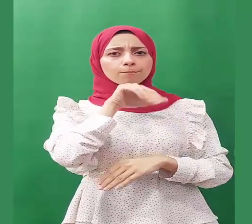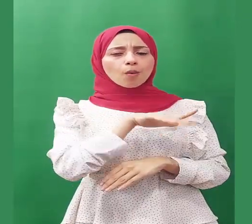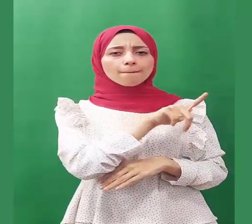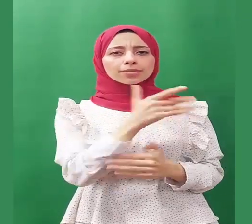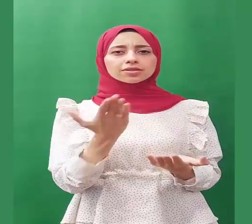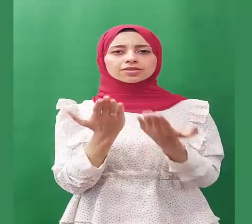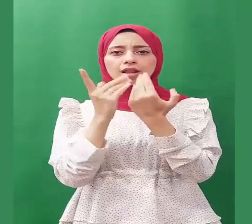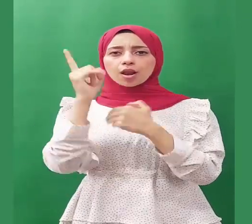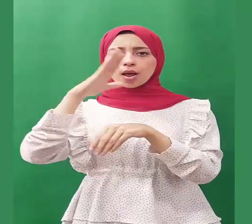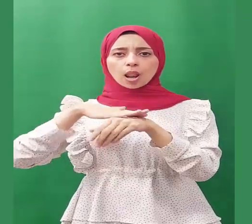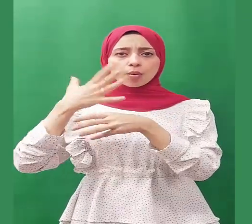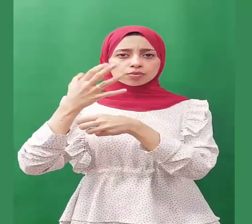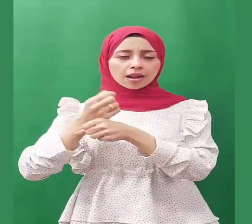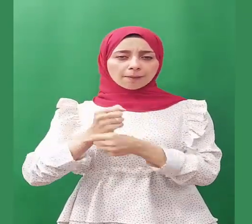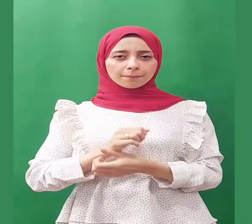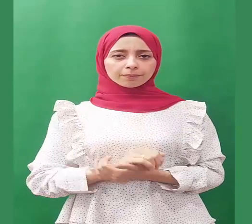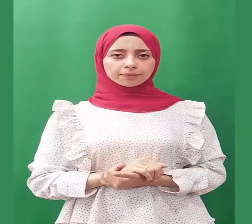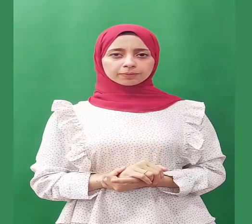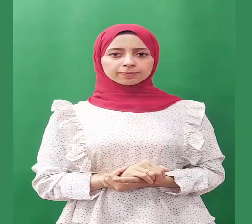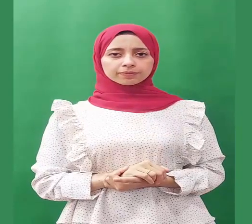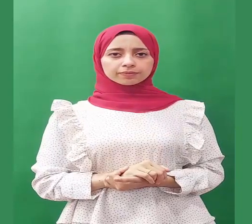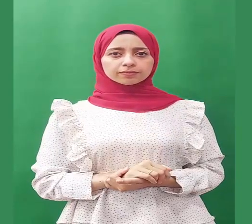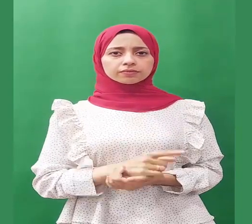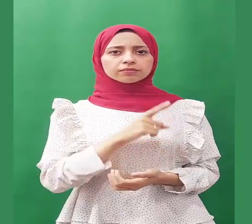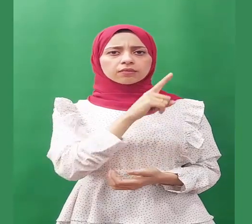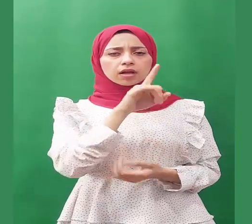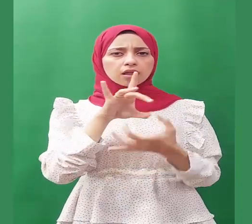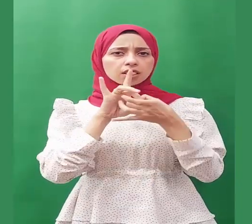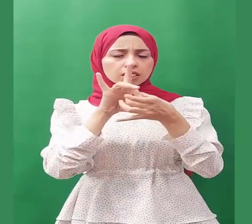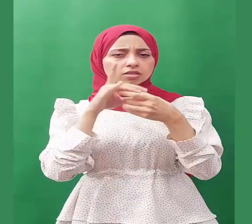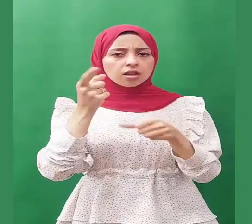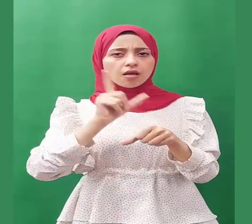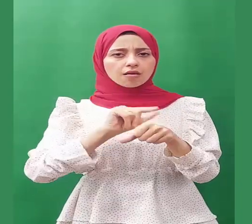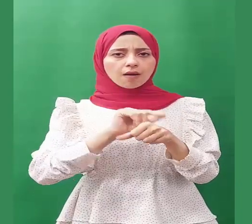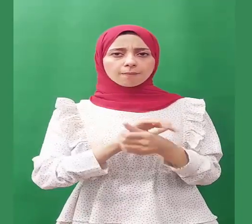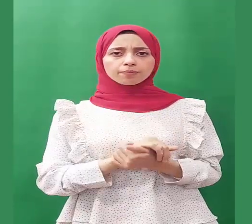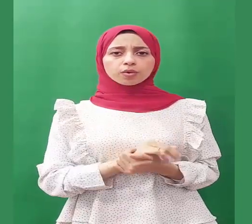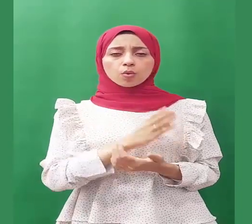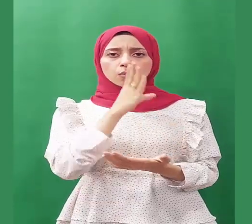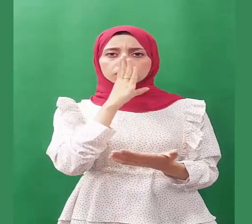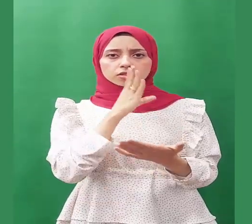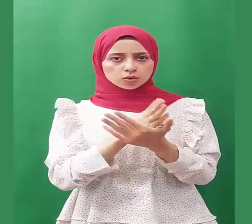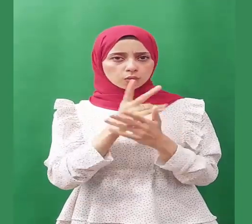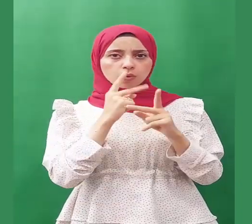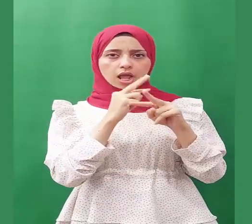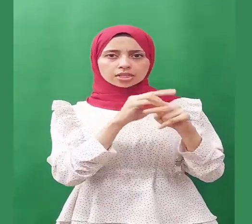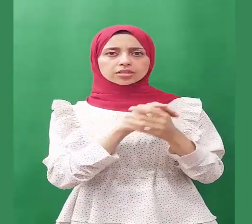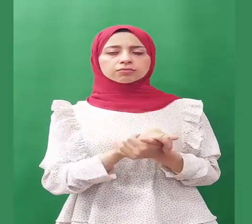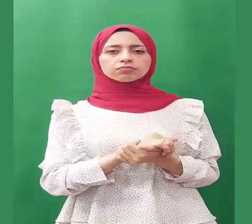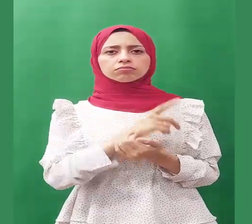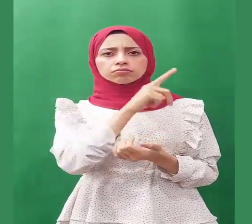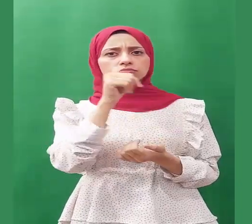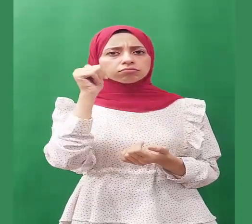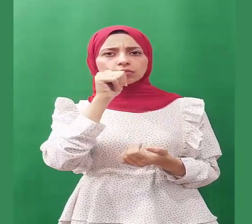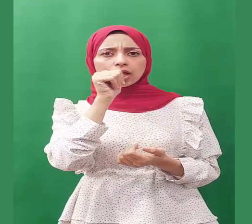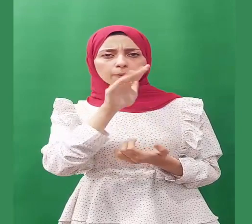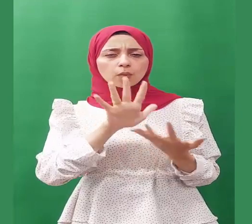الله عليه وسلم انك لتصل الرحم وتصدق الحديث وتحملوا الكلب